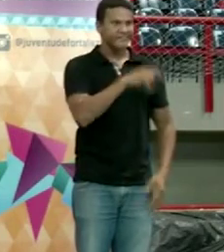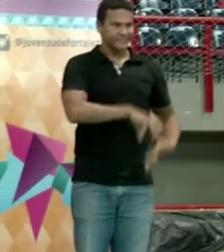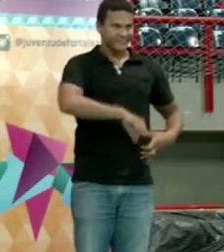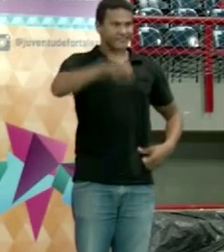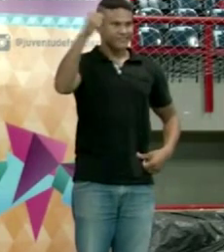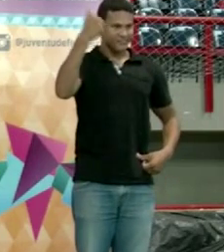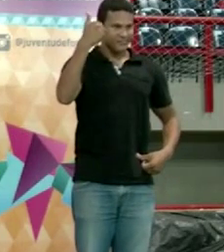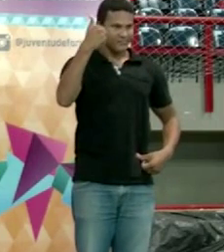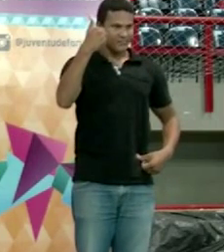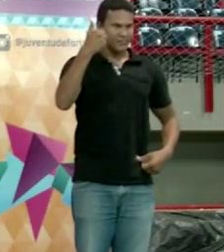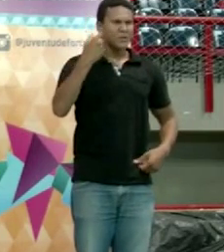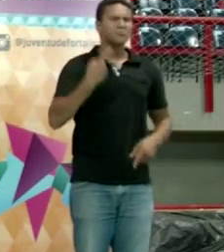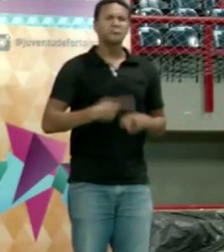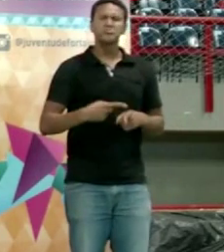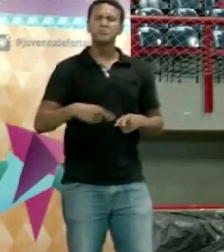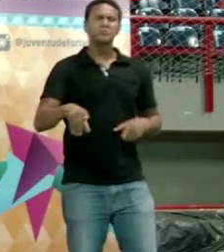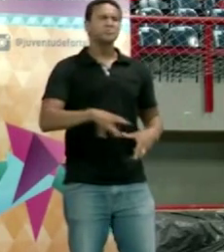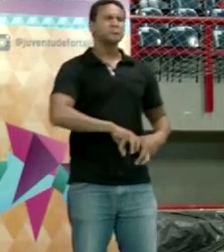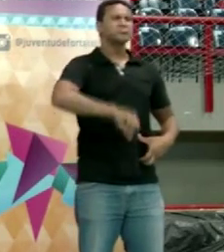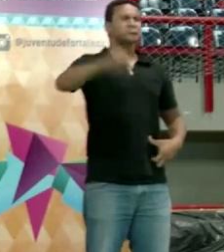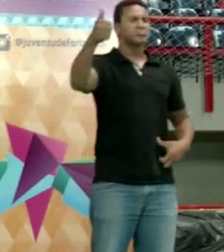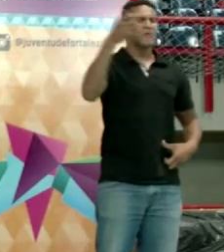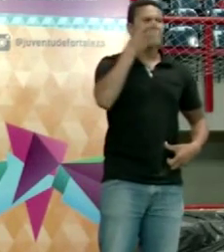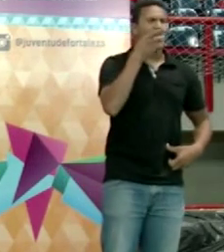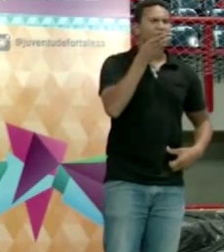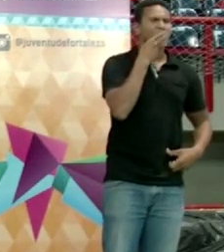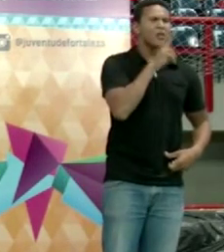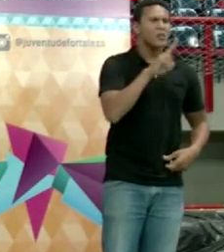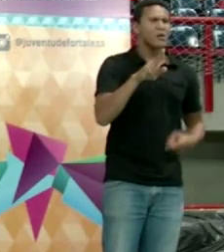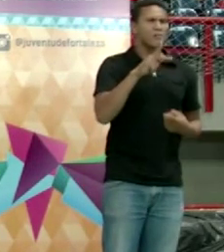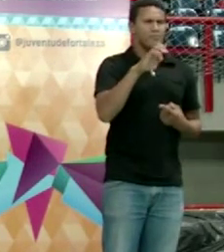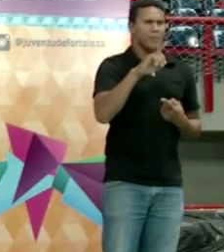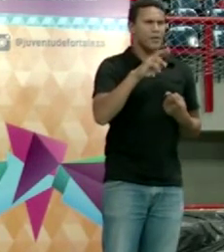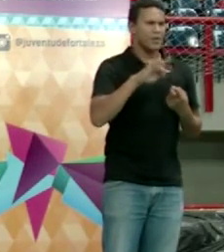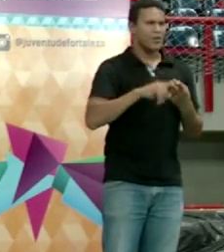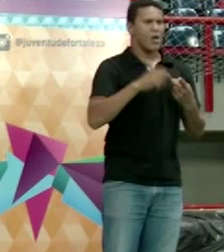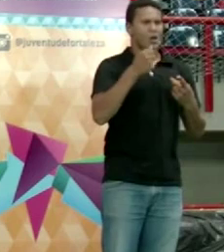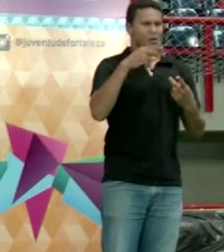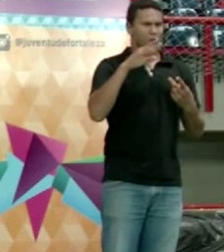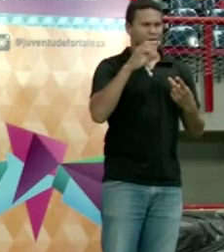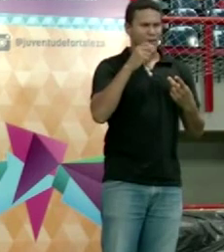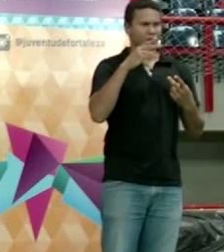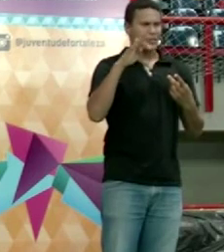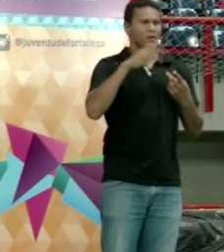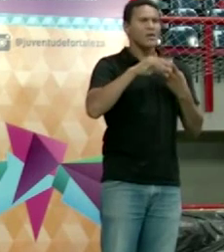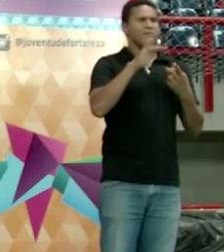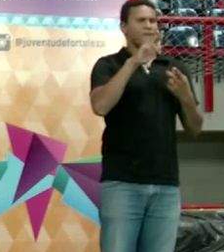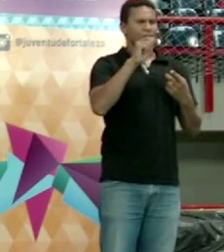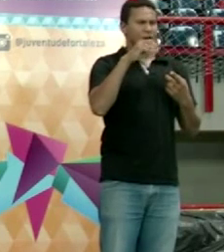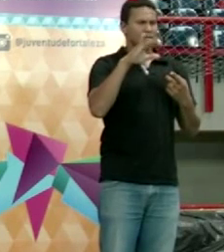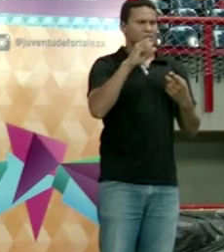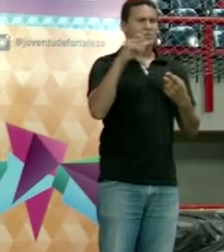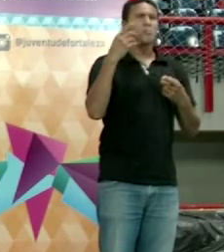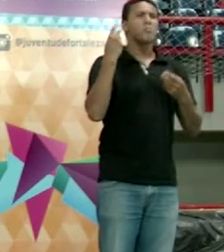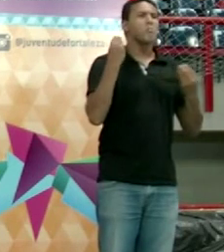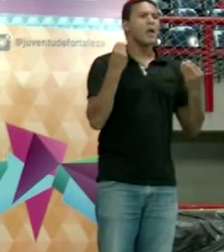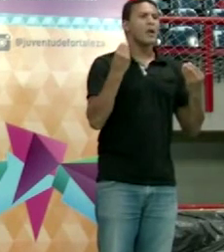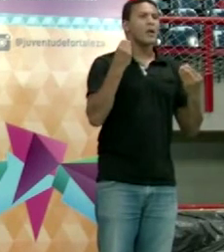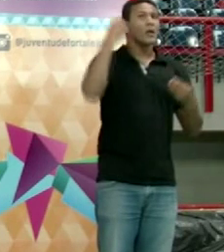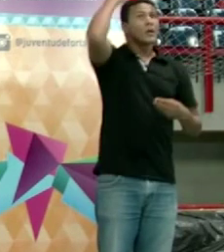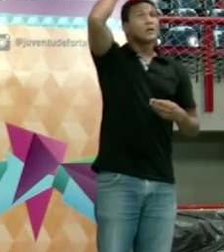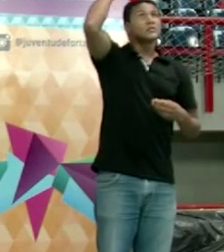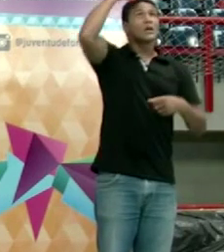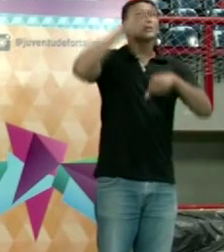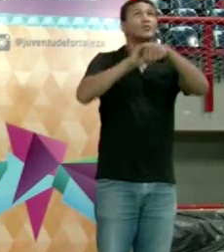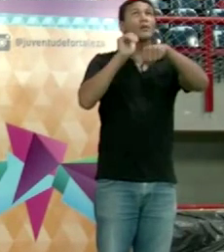que repetir o nome dele, hein? Pedro de Alcântara, Francisco, Antônio, para evocar santos.